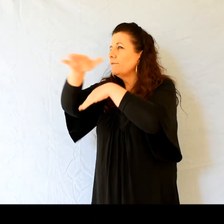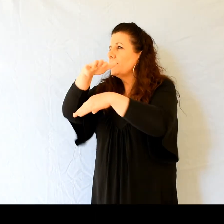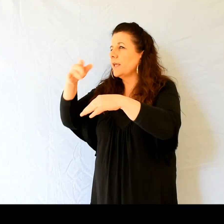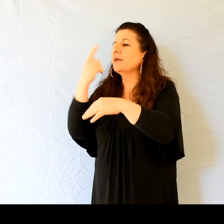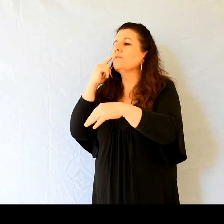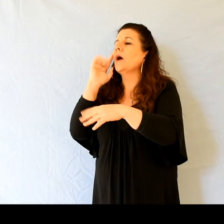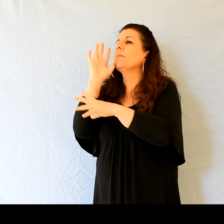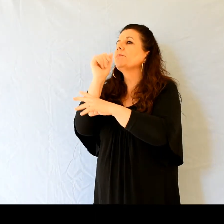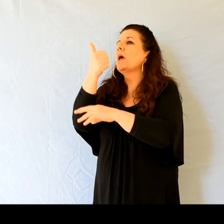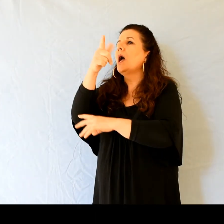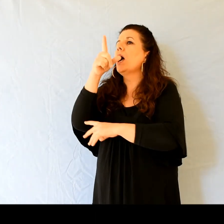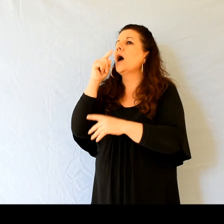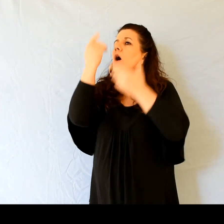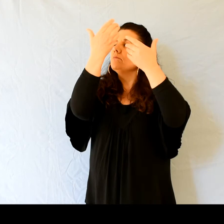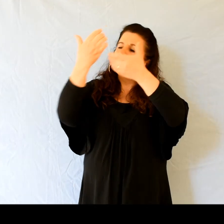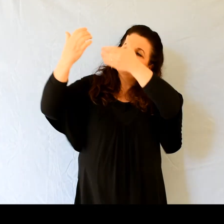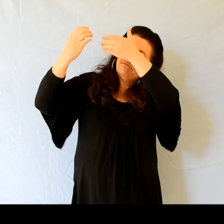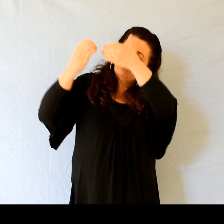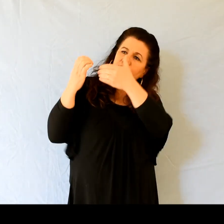d'eau viendra à votre rencontre.